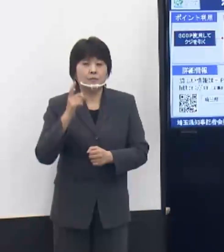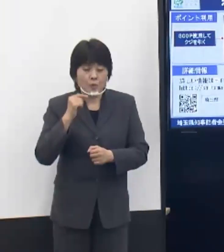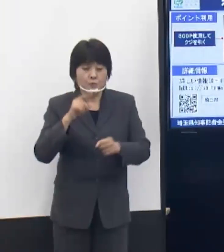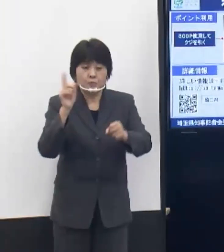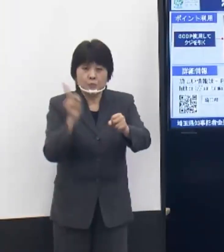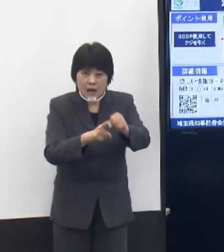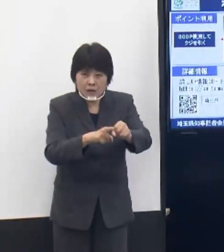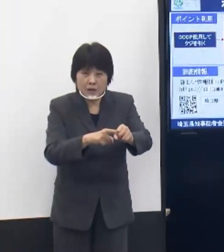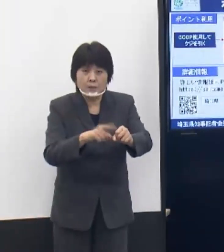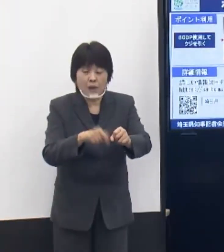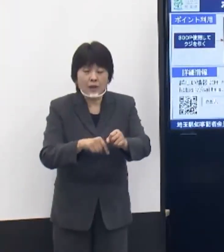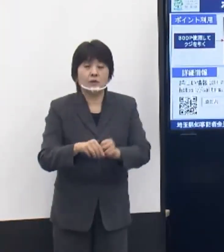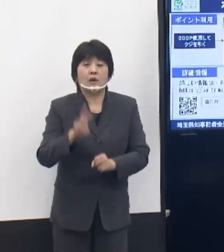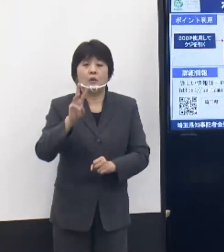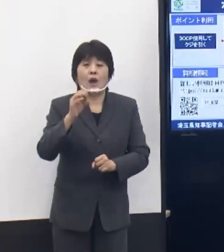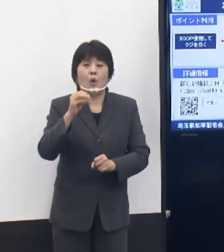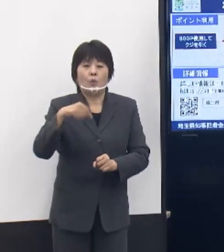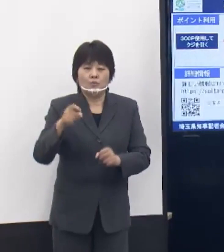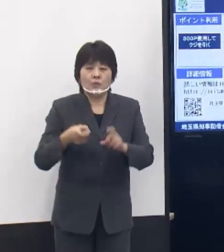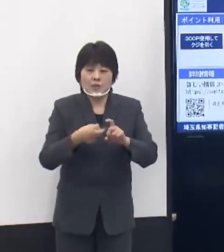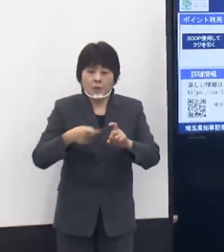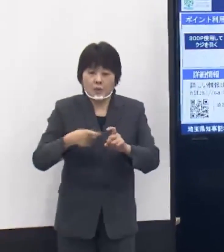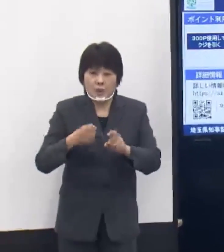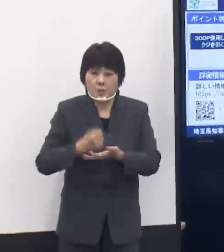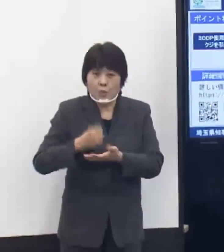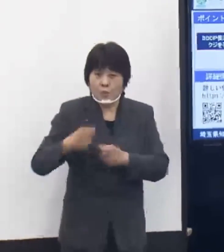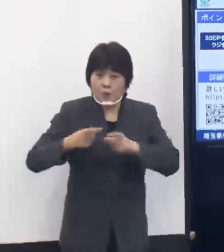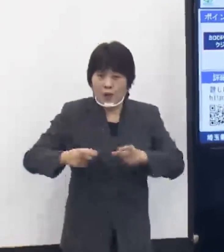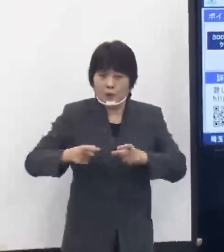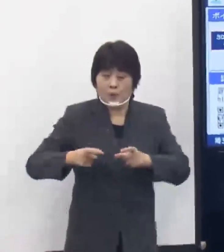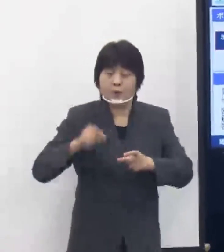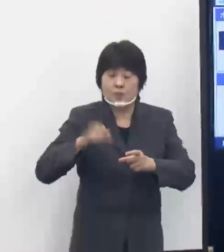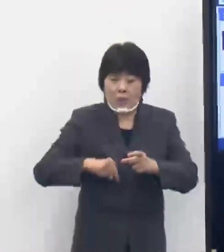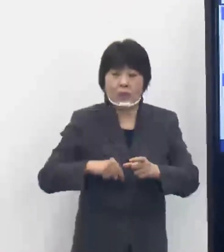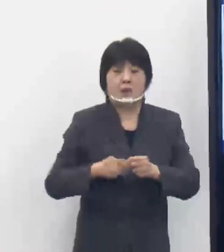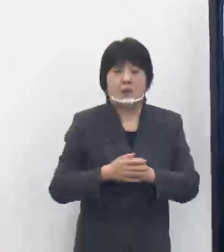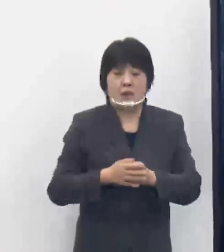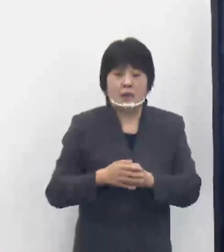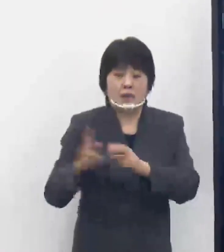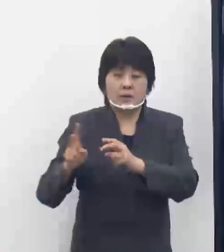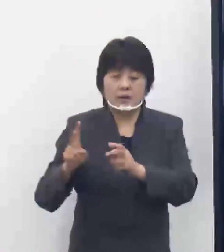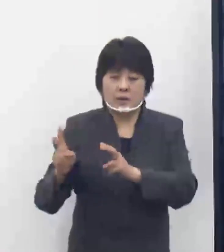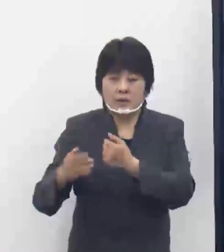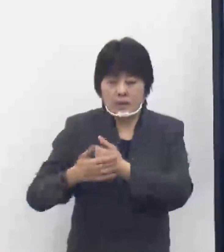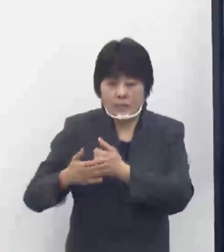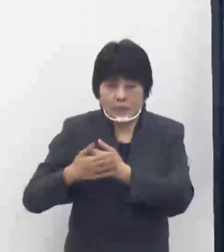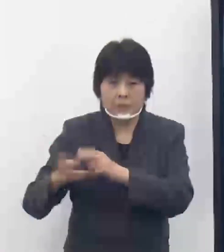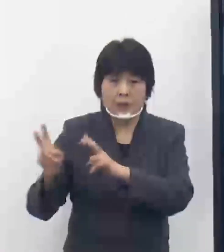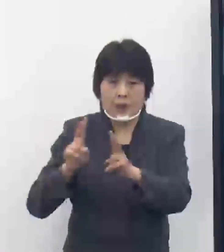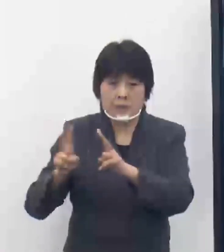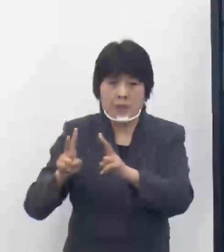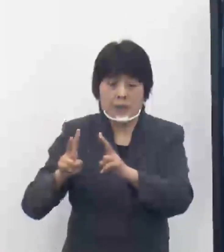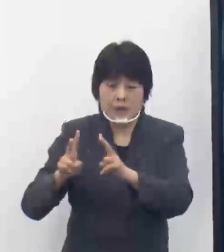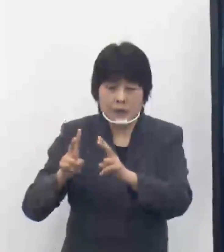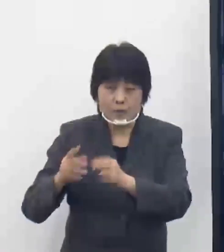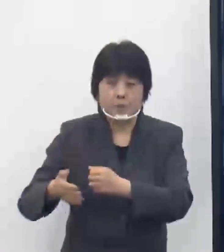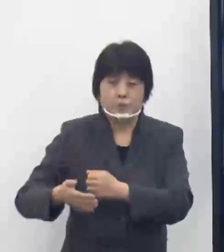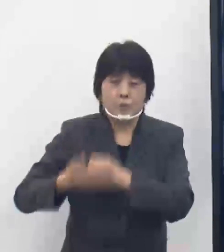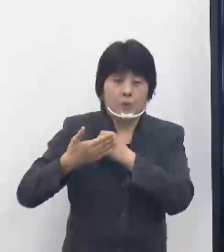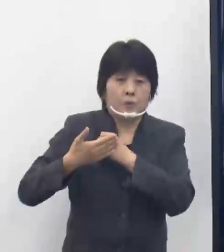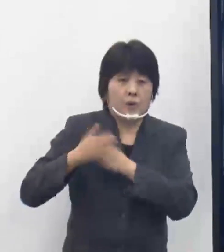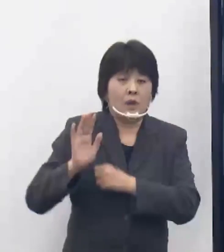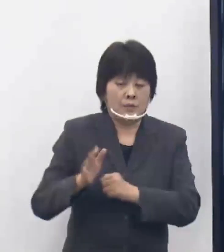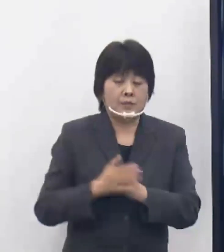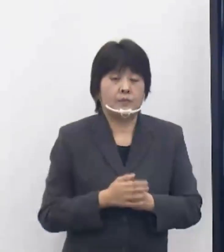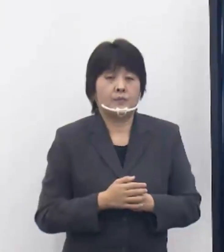合には和音ポイントや協賛店からの特典が受けられる特典カードを、これバーチャルな